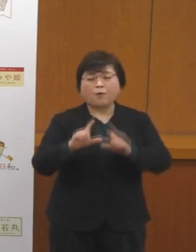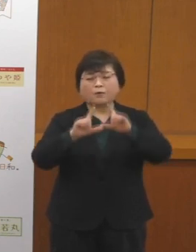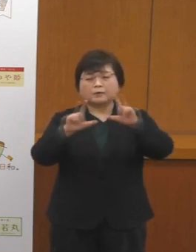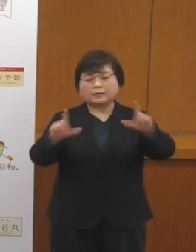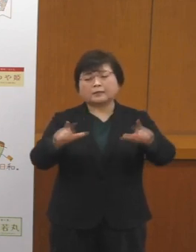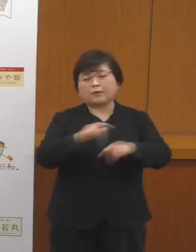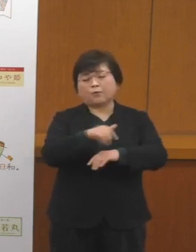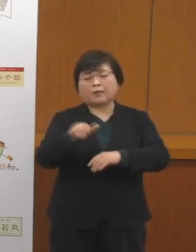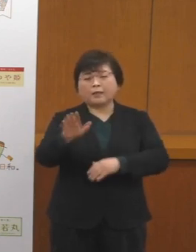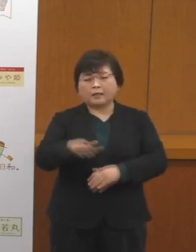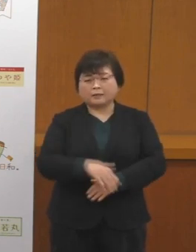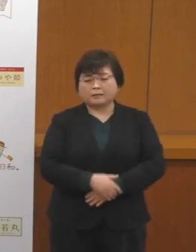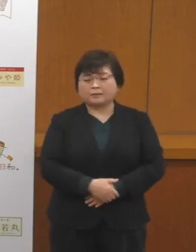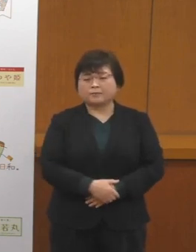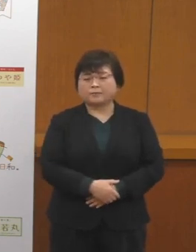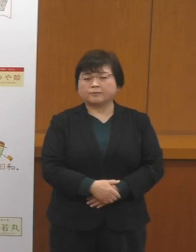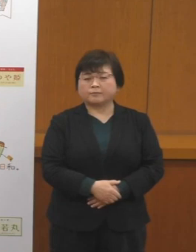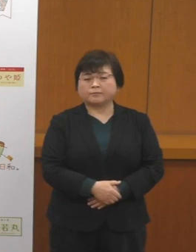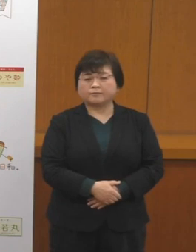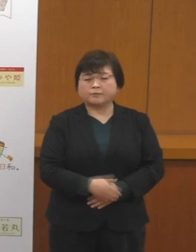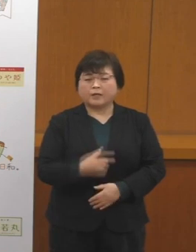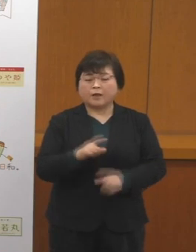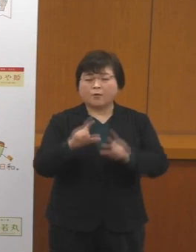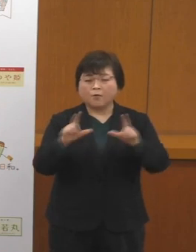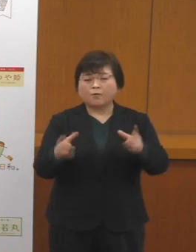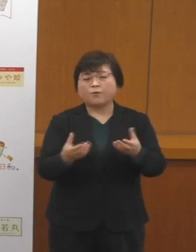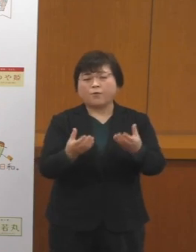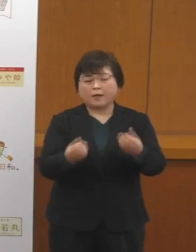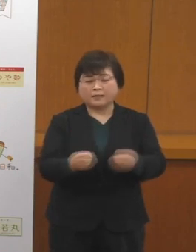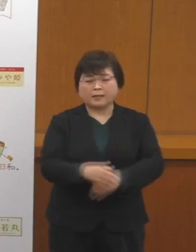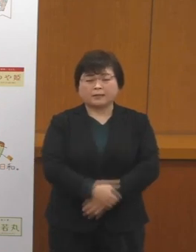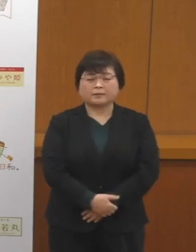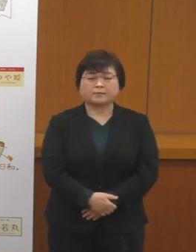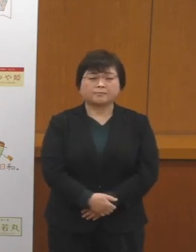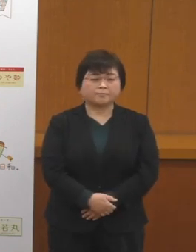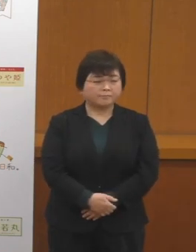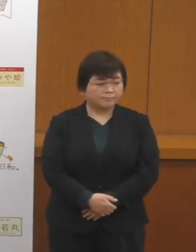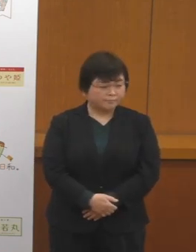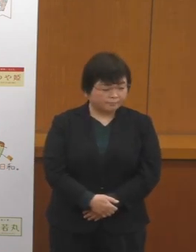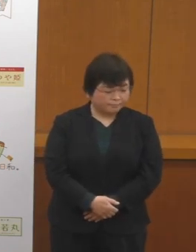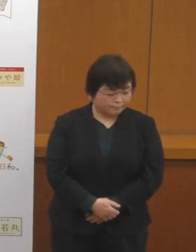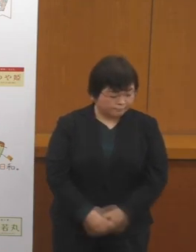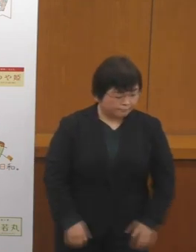予定でございます私からは以上でございます